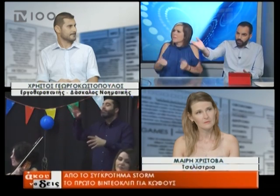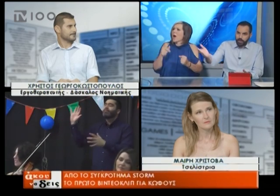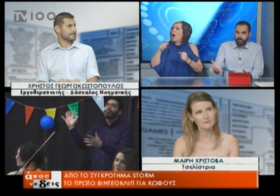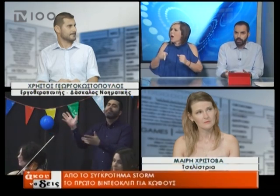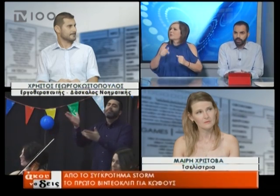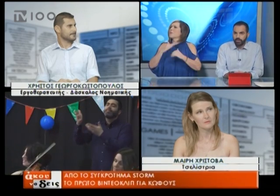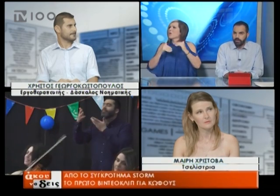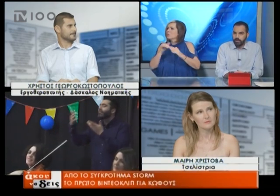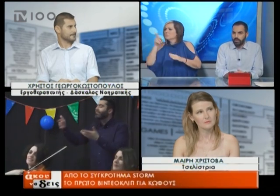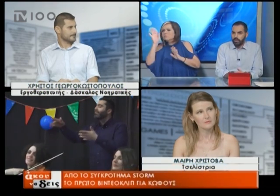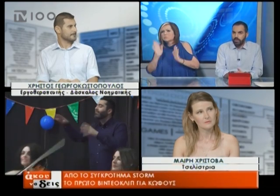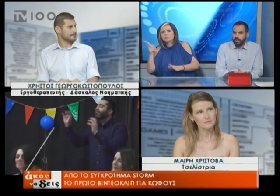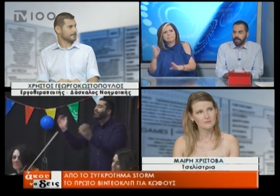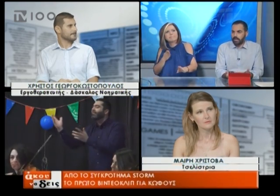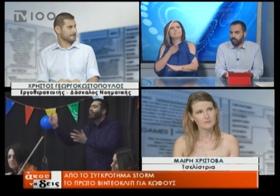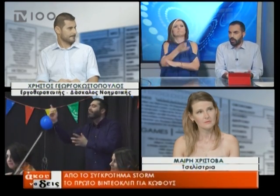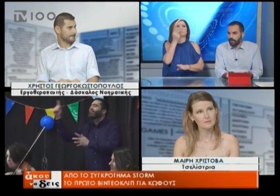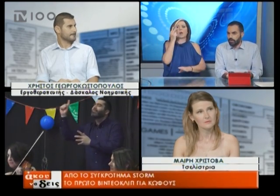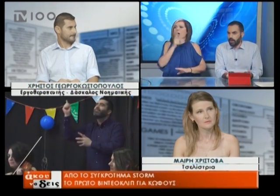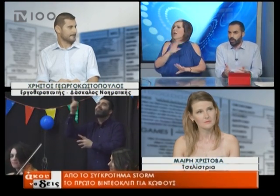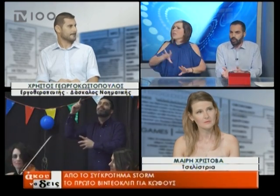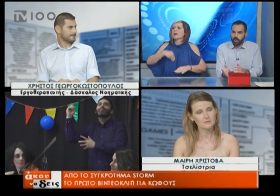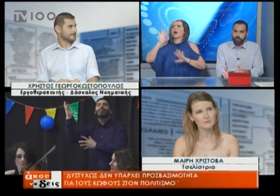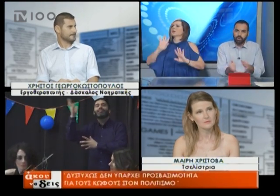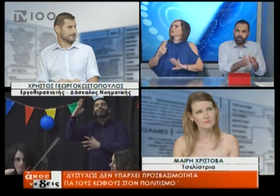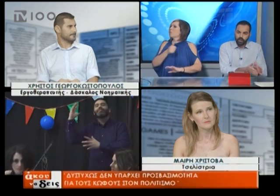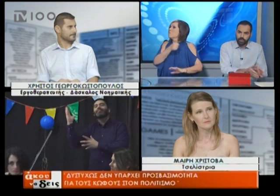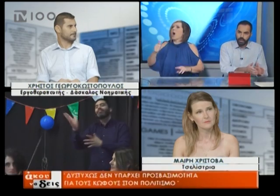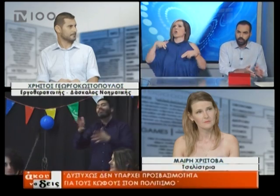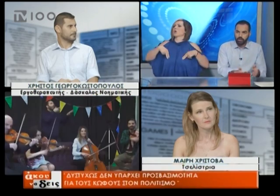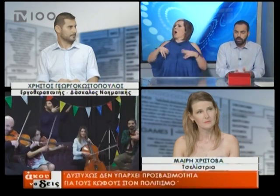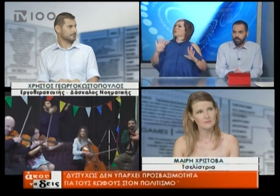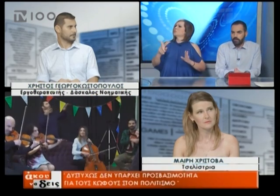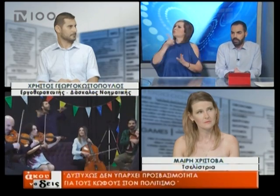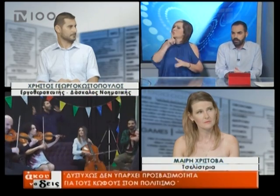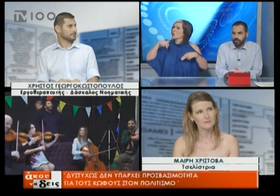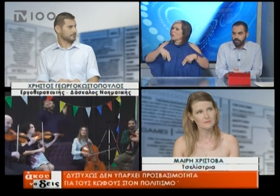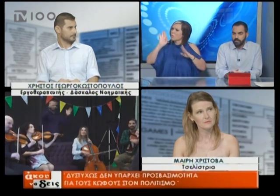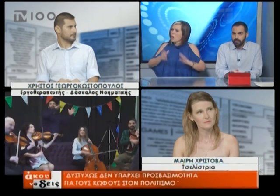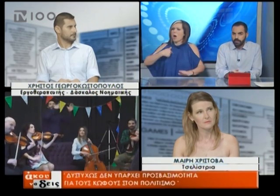να μπορούν να πάνε να παρακολουθήσουν. Δεν χρειάζεται να είναι μόνο το κράτος. Μπορεί να υποχρεώσει το κράτος και τους ιδιώτες με νόμο.